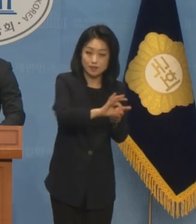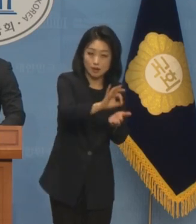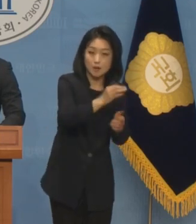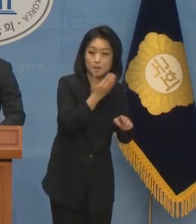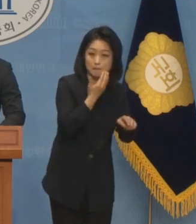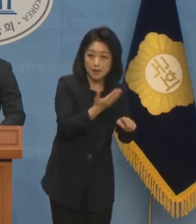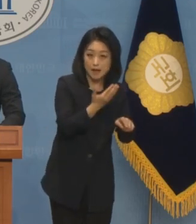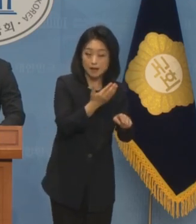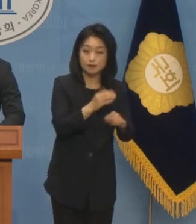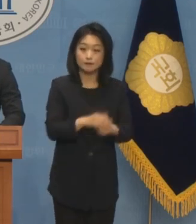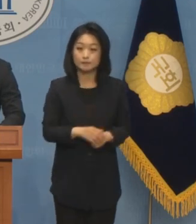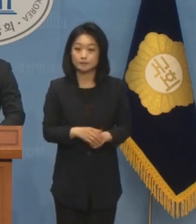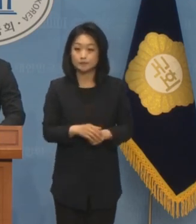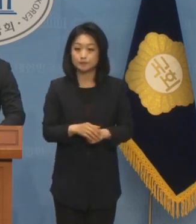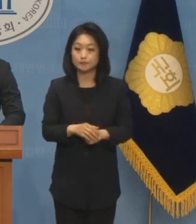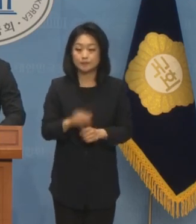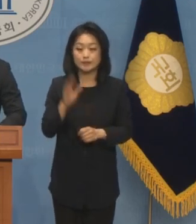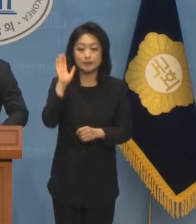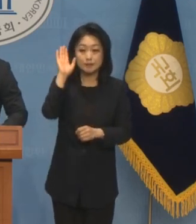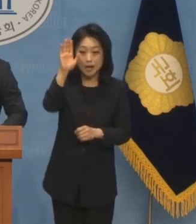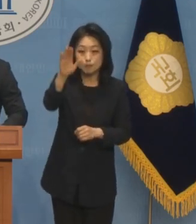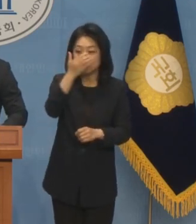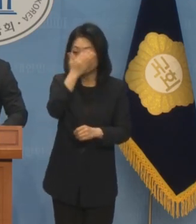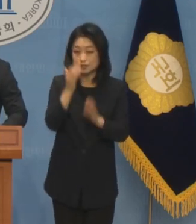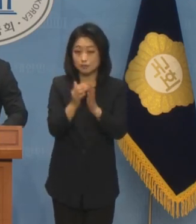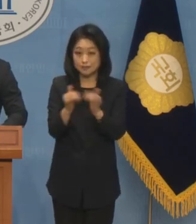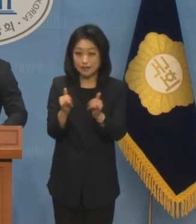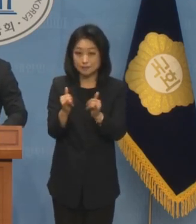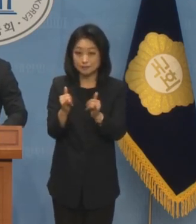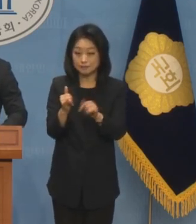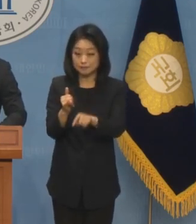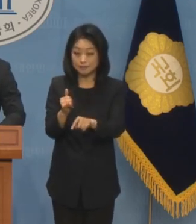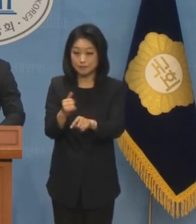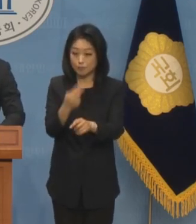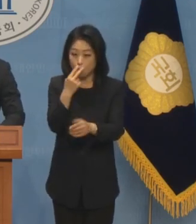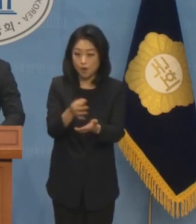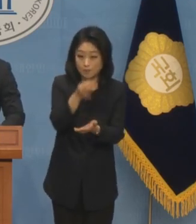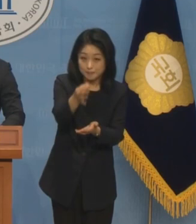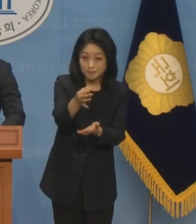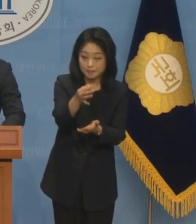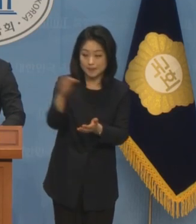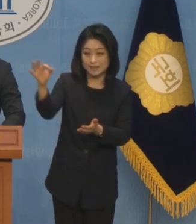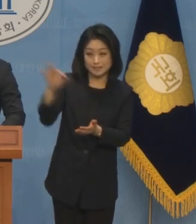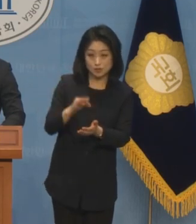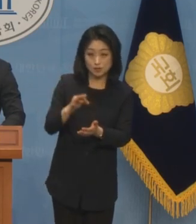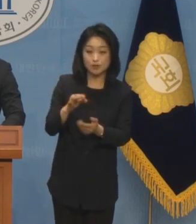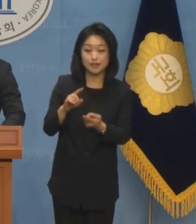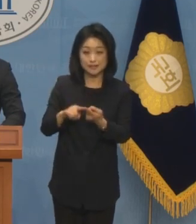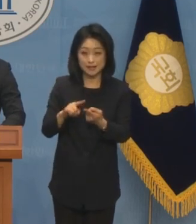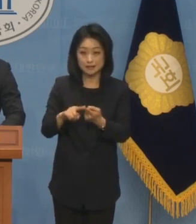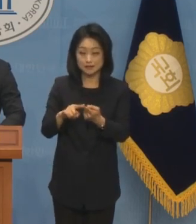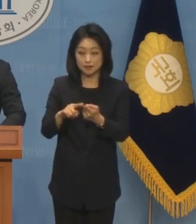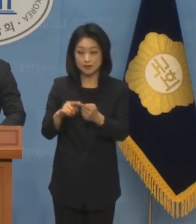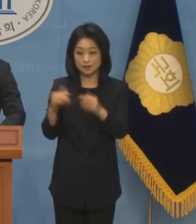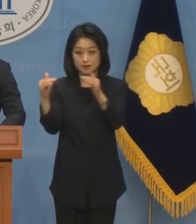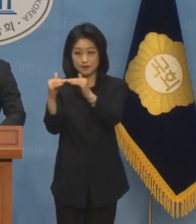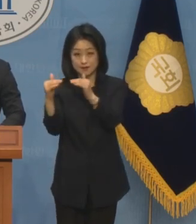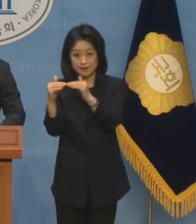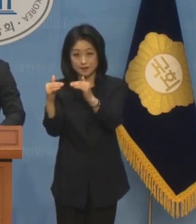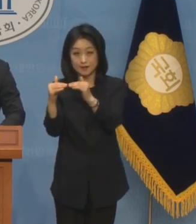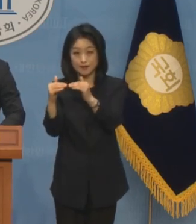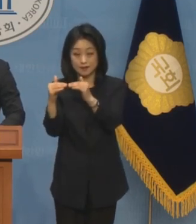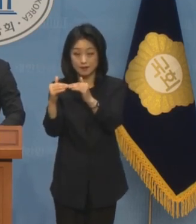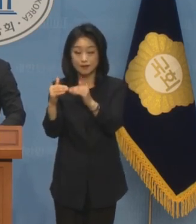미래세대에게 높은 소득 대체율에 급여를 지급하지는 않습니다 일반 재정이란 말도 결국 세금으로 기금 고가를